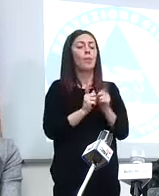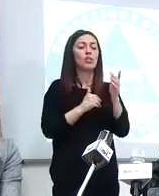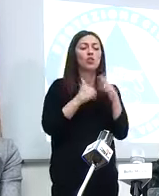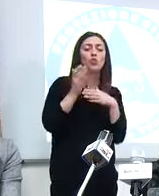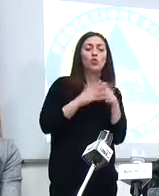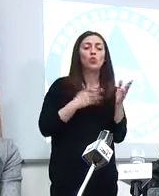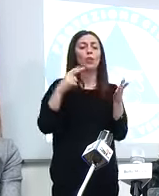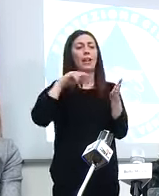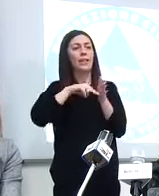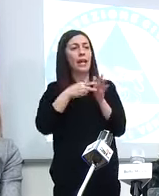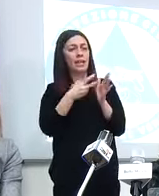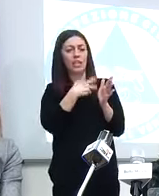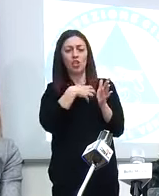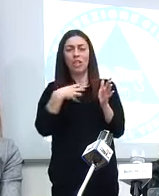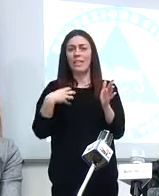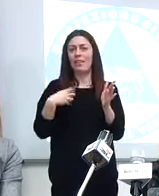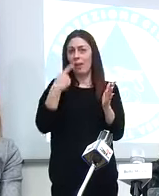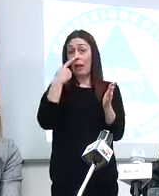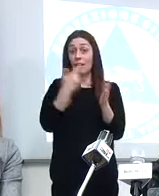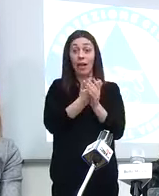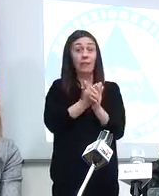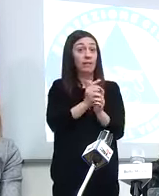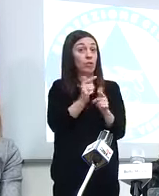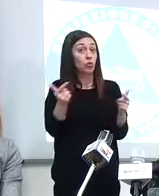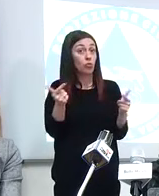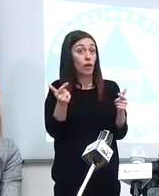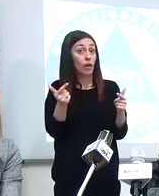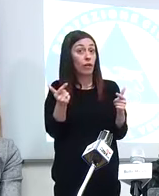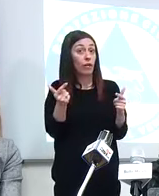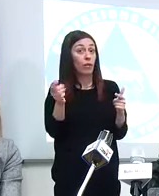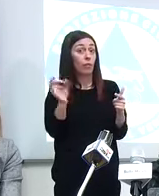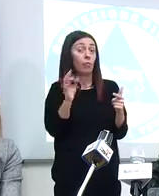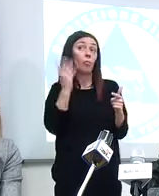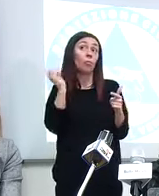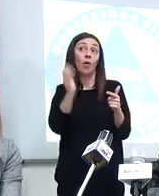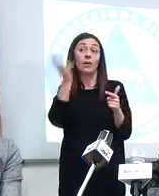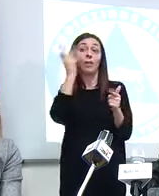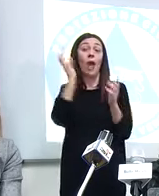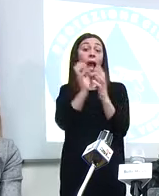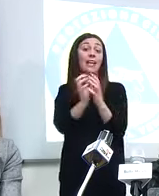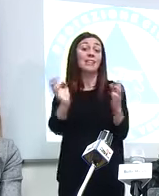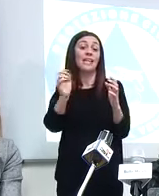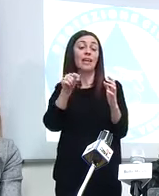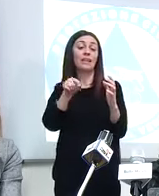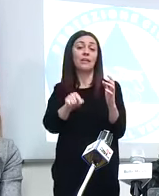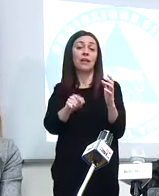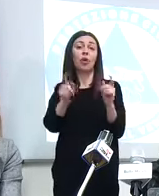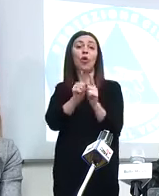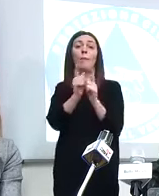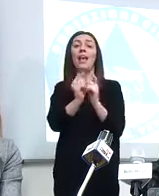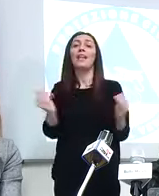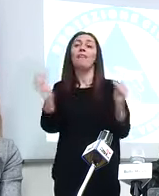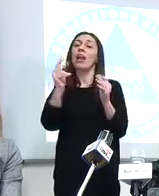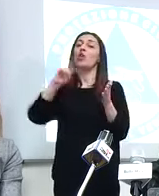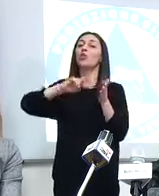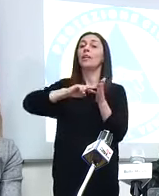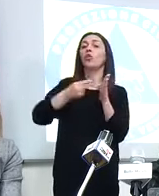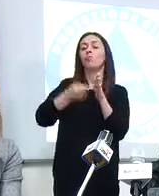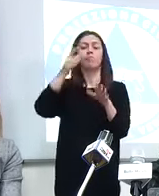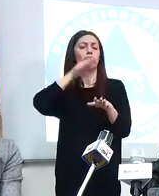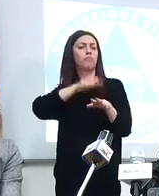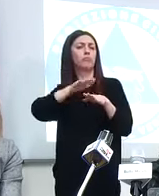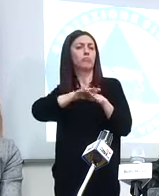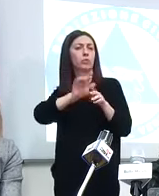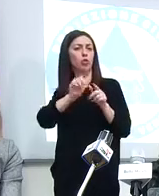tecniche, scientifiche e poi anche le stesse aziende non hanno probabilmente lo stesso livello tecnologico e competitivo dei due colossi